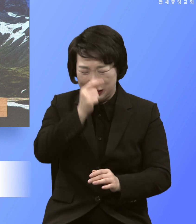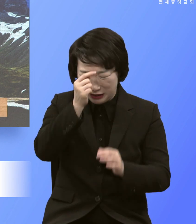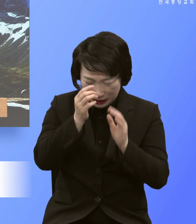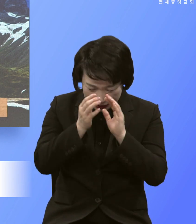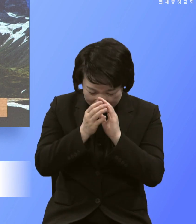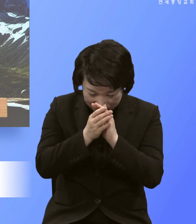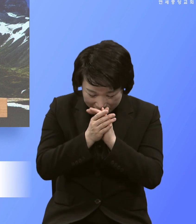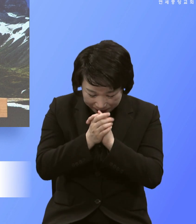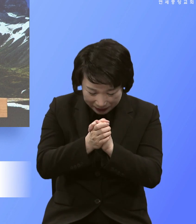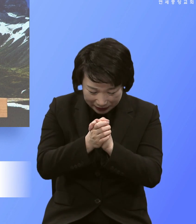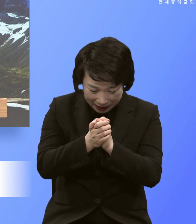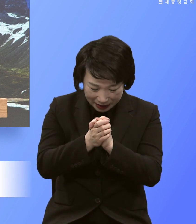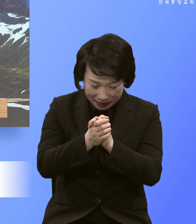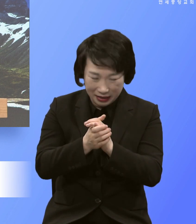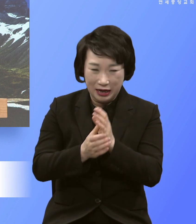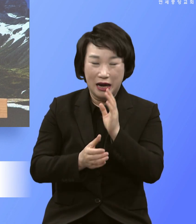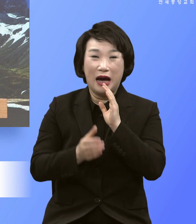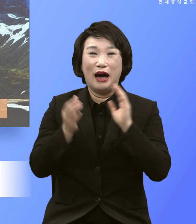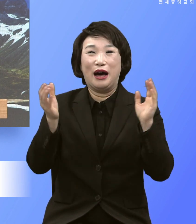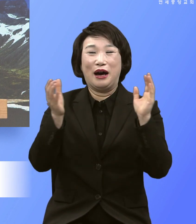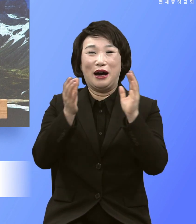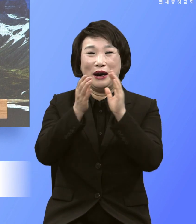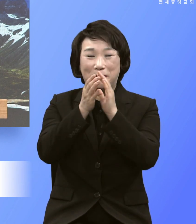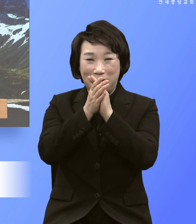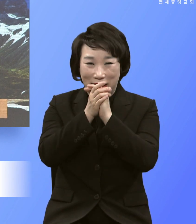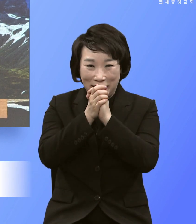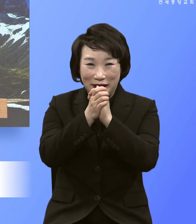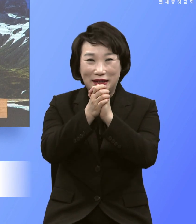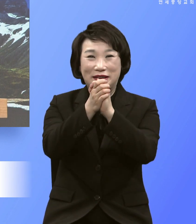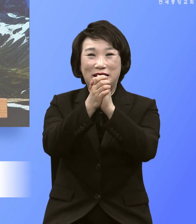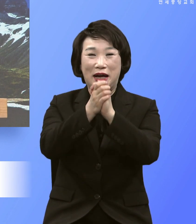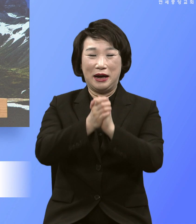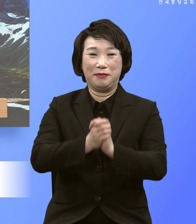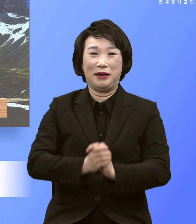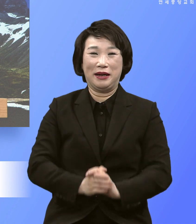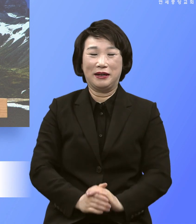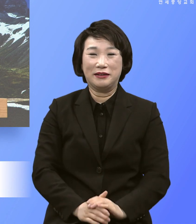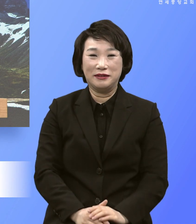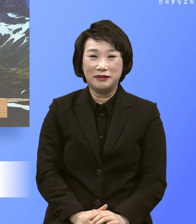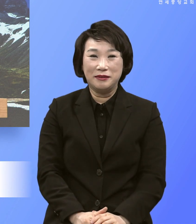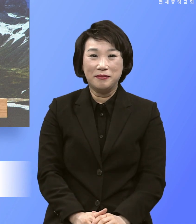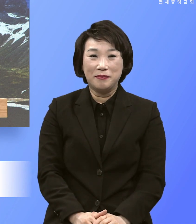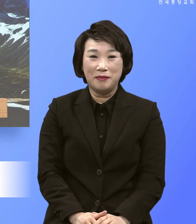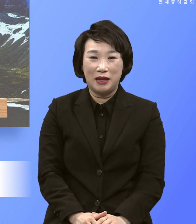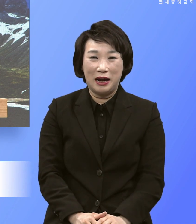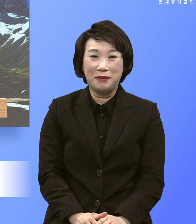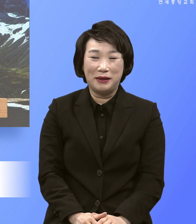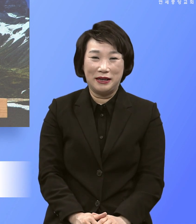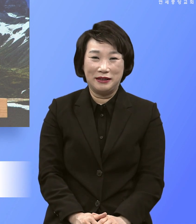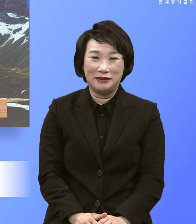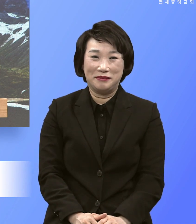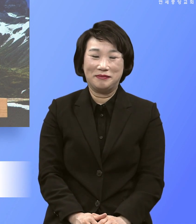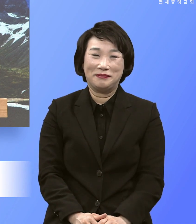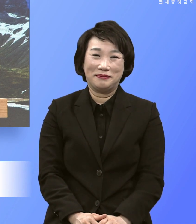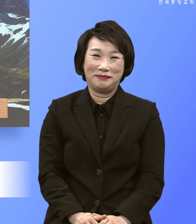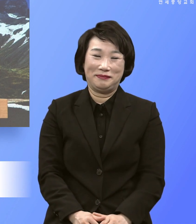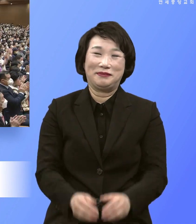예수님 이름으로 기도드리옵나이다. 아멘.